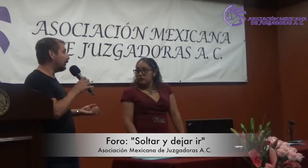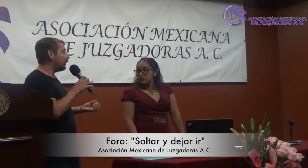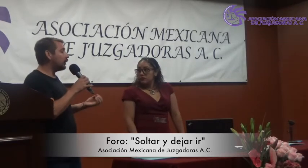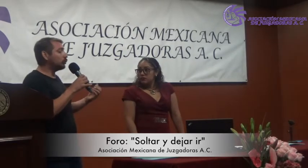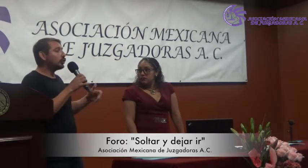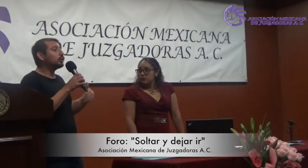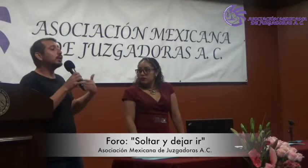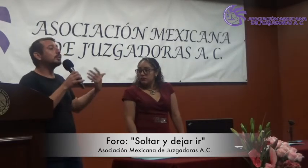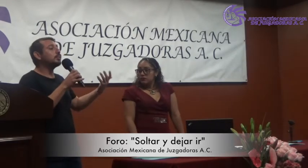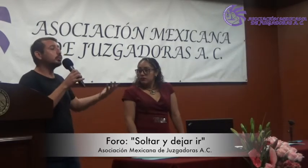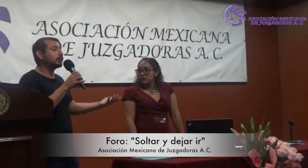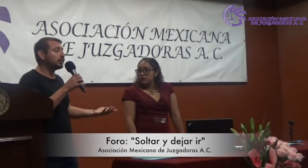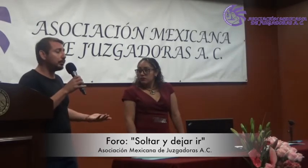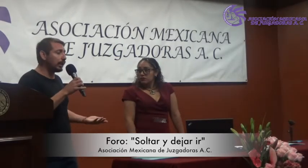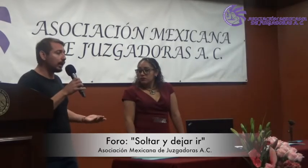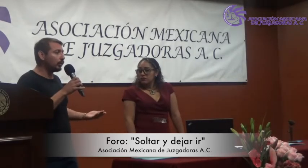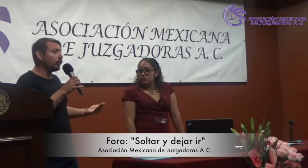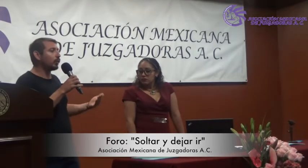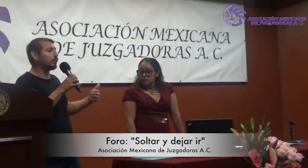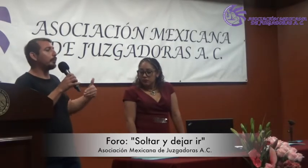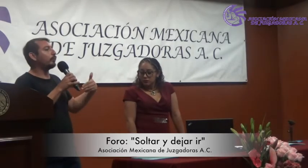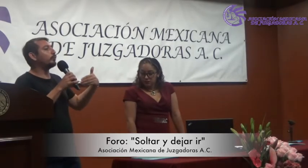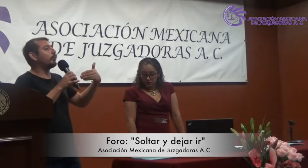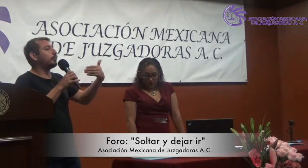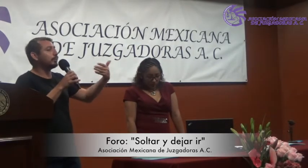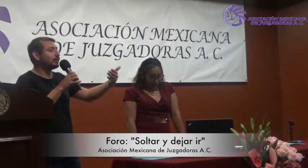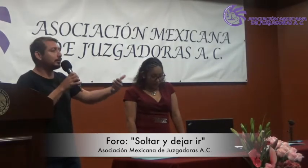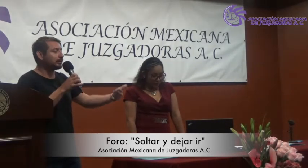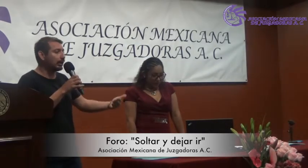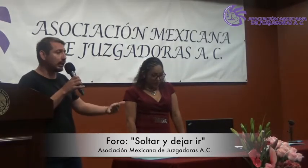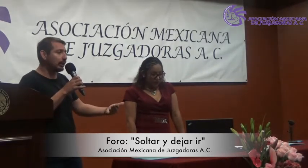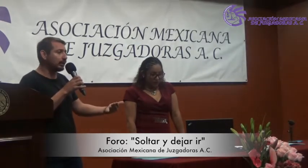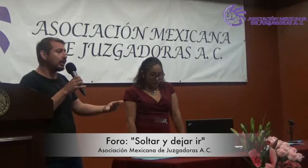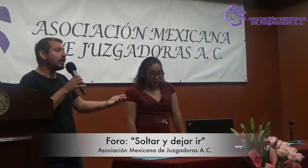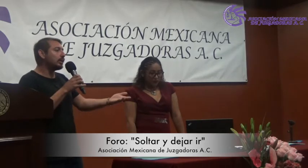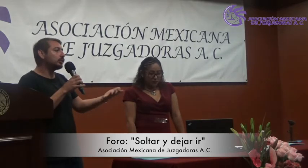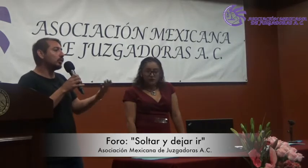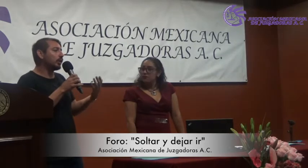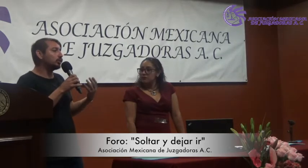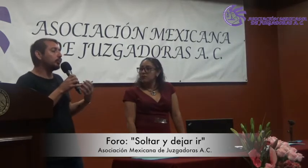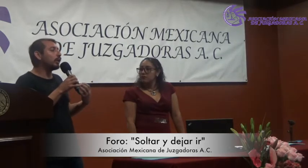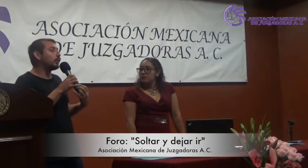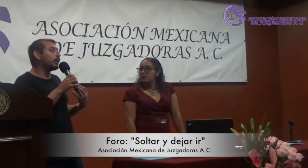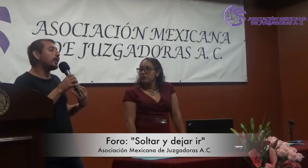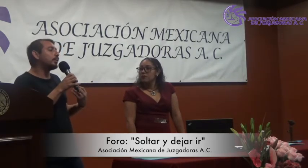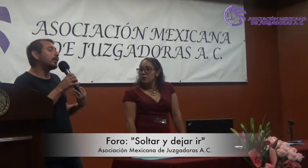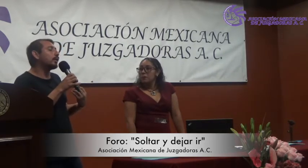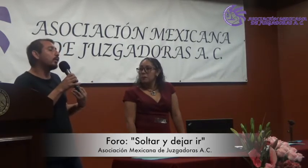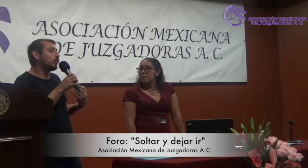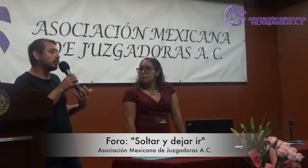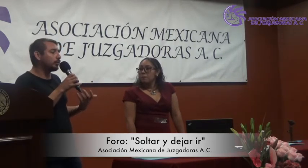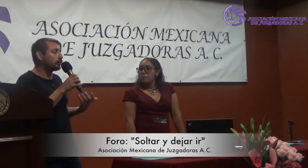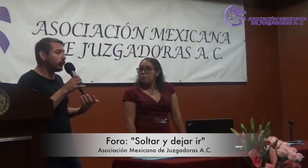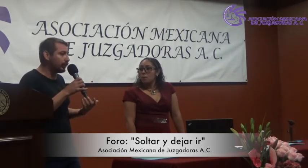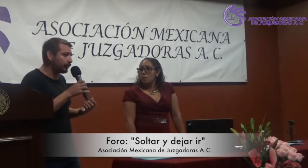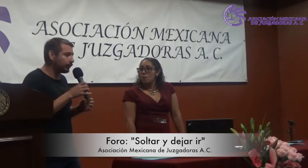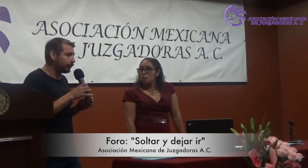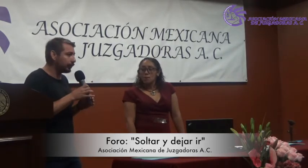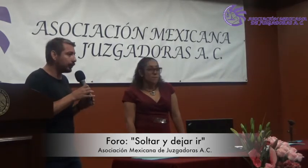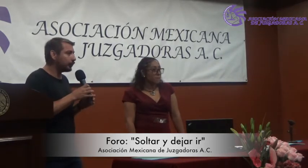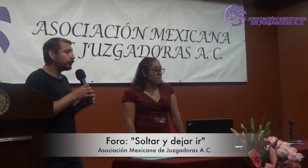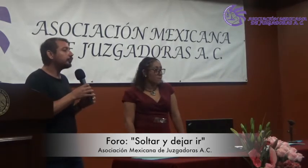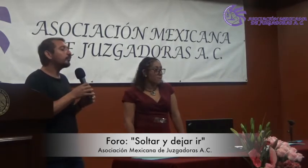cáncer. Nosotros ya estamos asimilando lo que va a poder pasar más adelante y eso es lo que nos puede ayudar a evitar que el dolor sea más